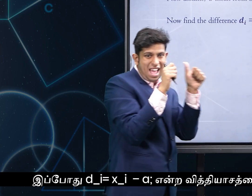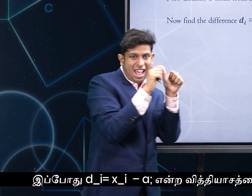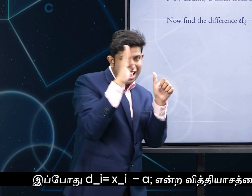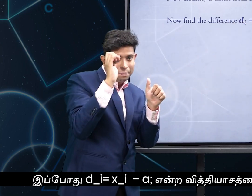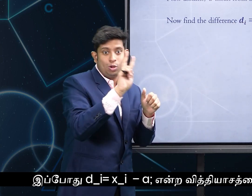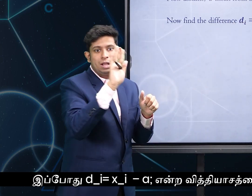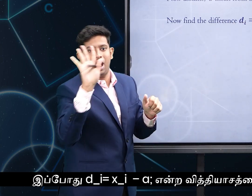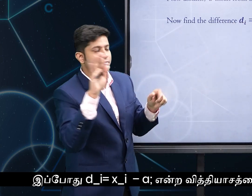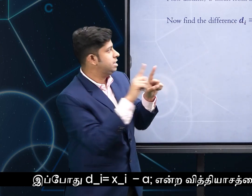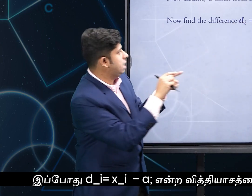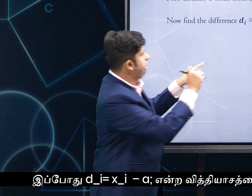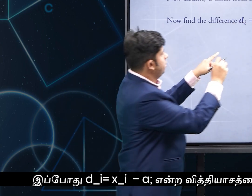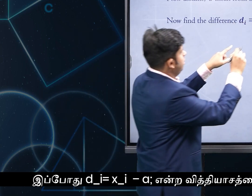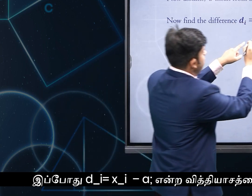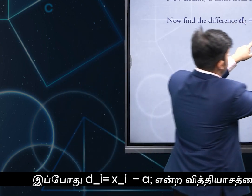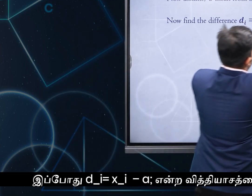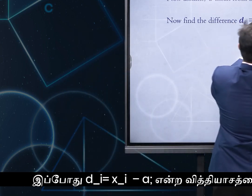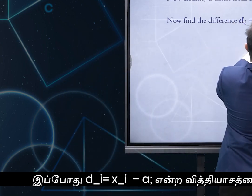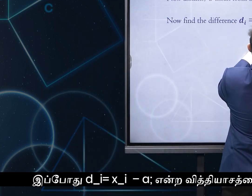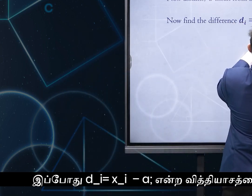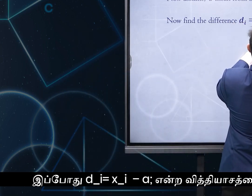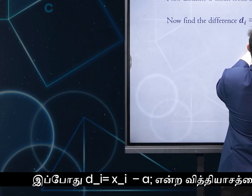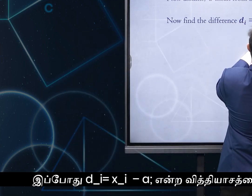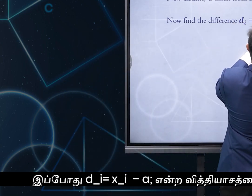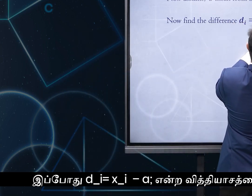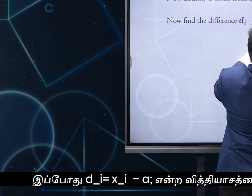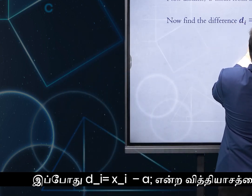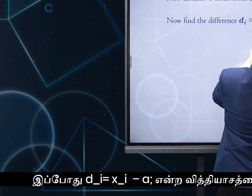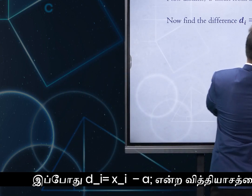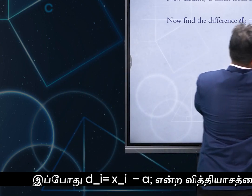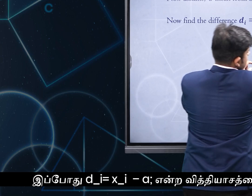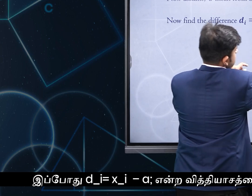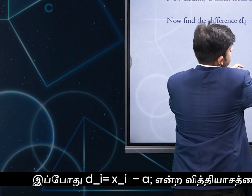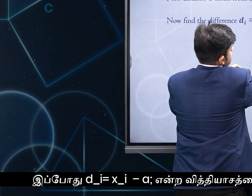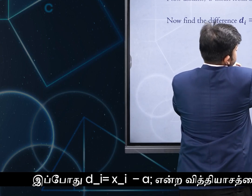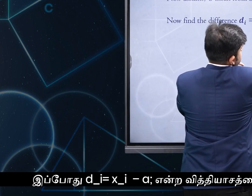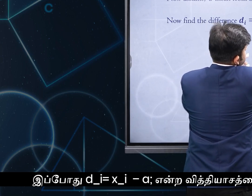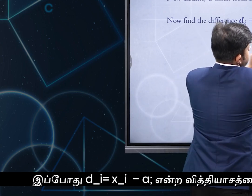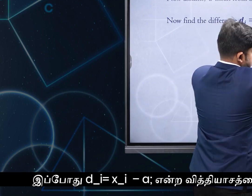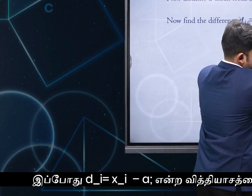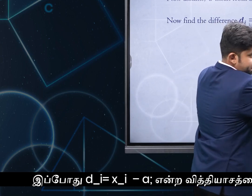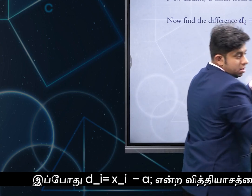கழித்தல் a. d கீழ் இலக்கம் I ஈடு x கீழ் இலக்கம் I